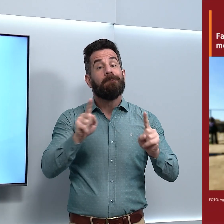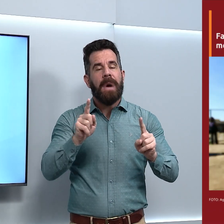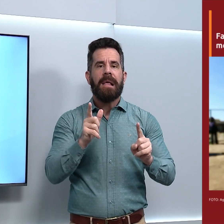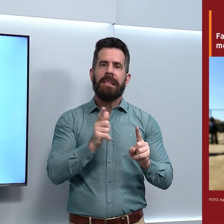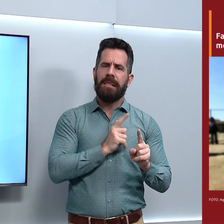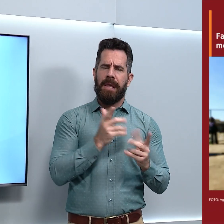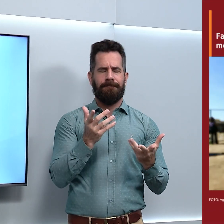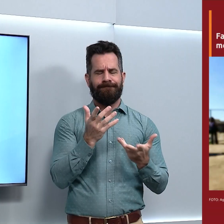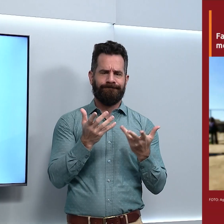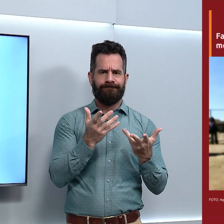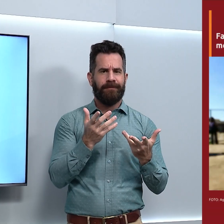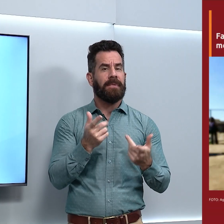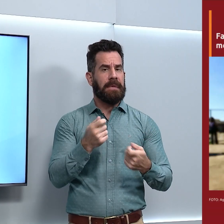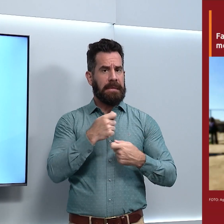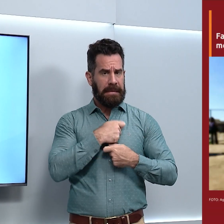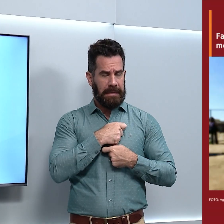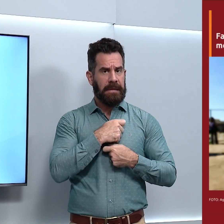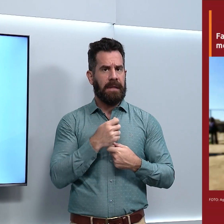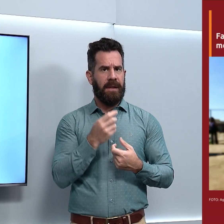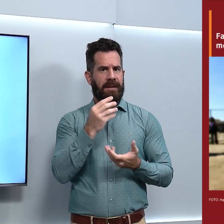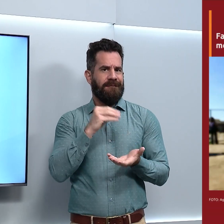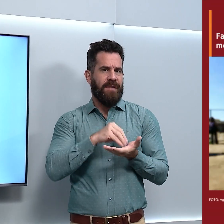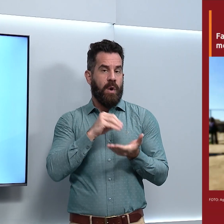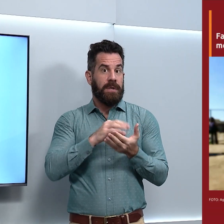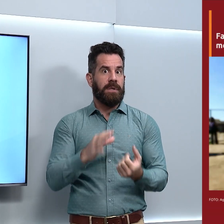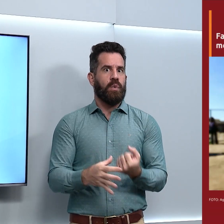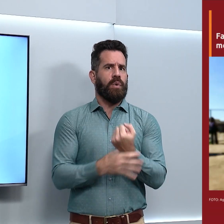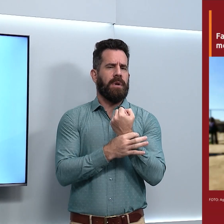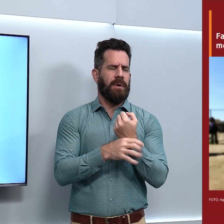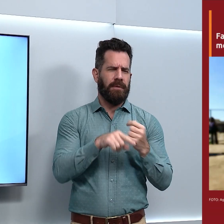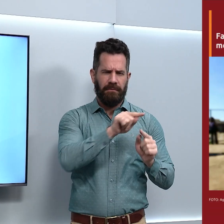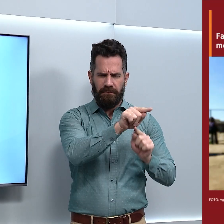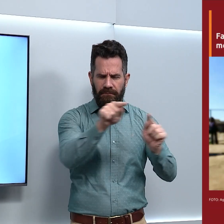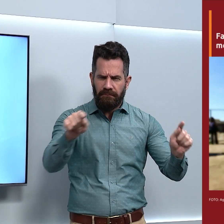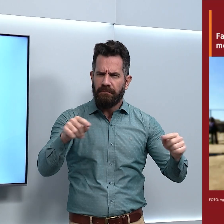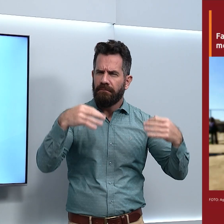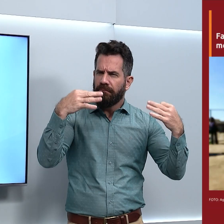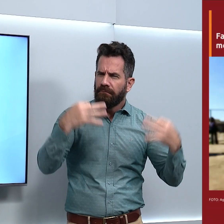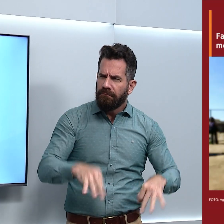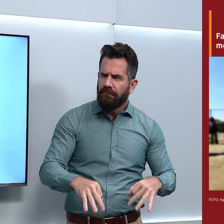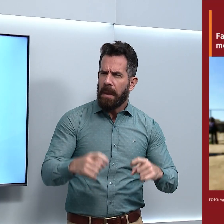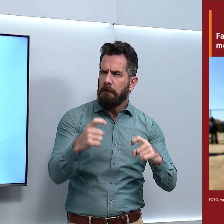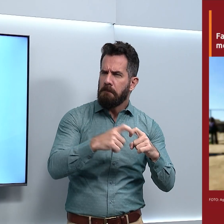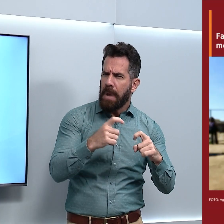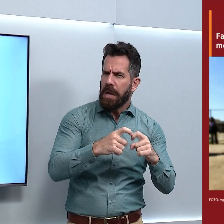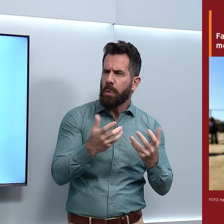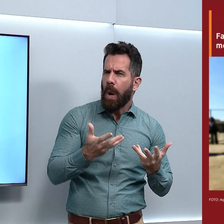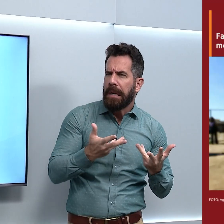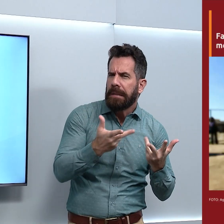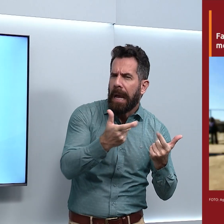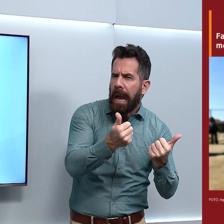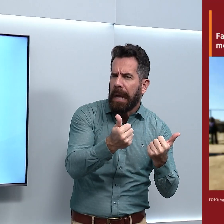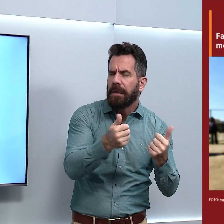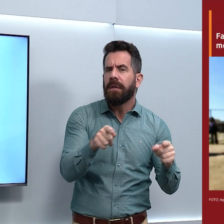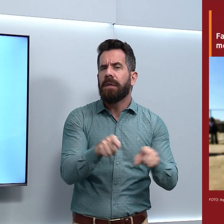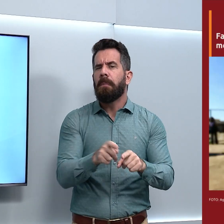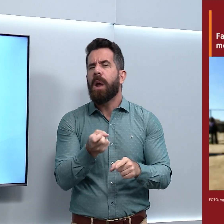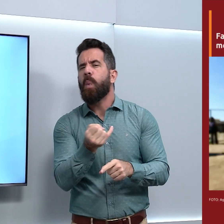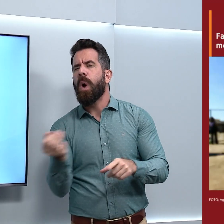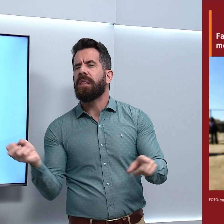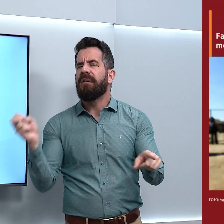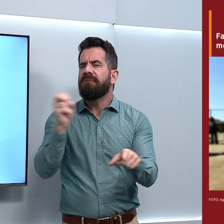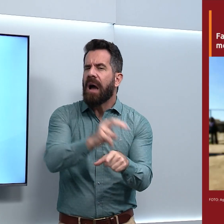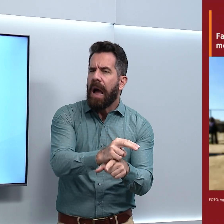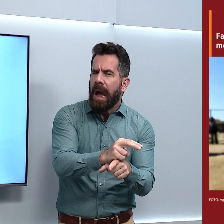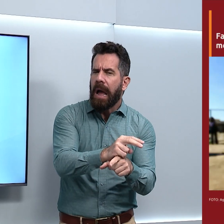sobre a qualidade das faculdades e pode impactar na autorização de vagas e no acesso ao FIES. O